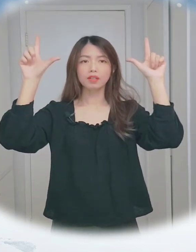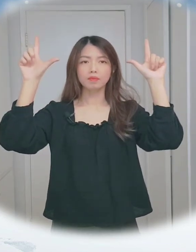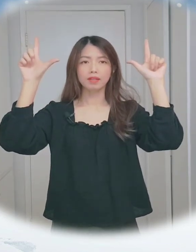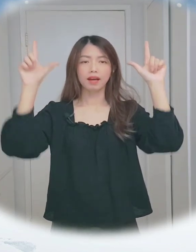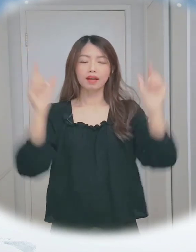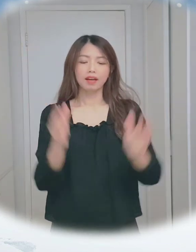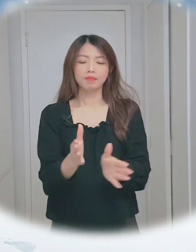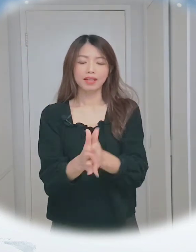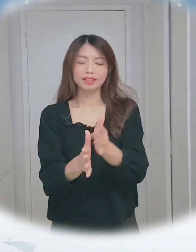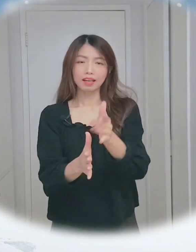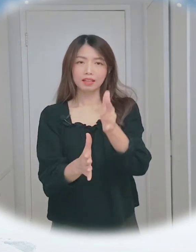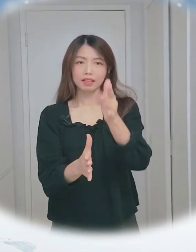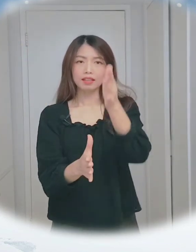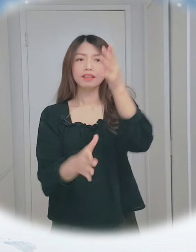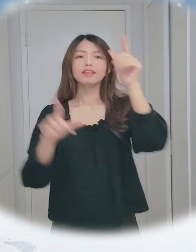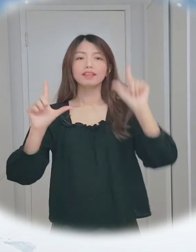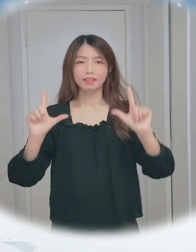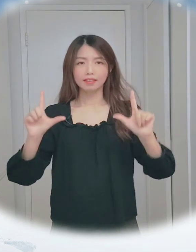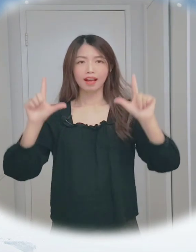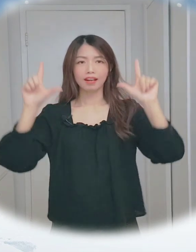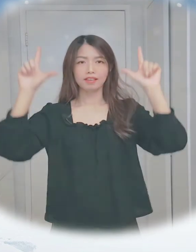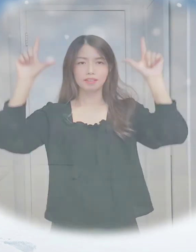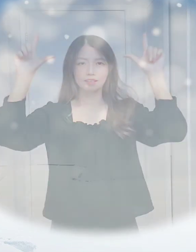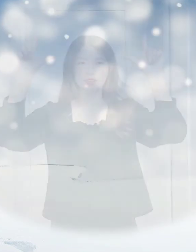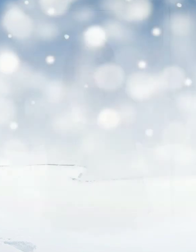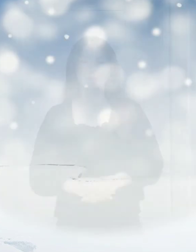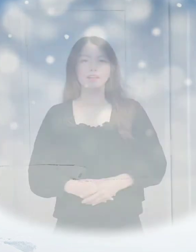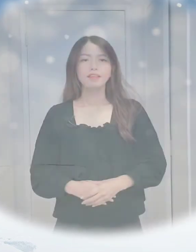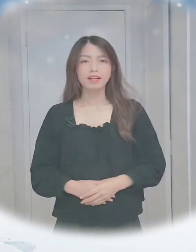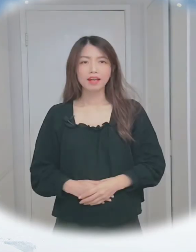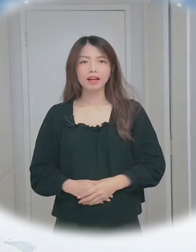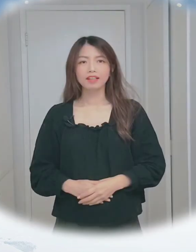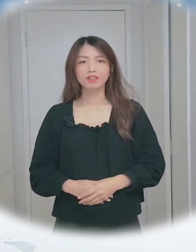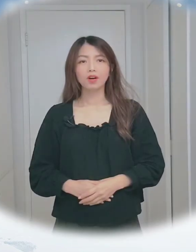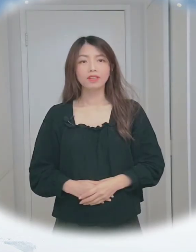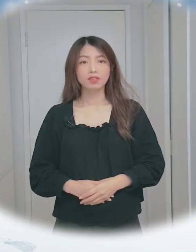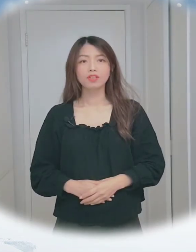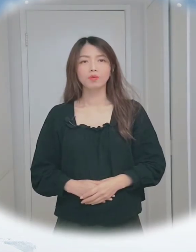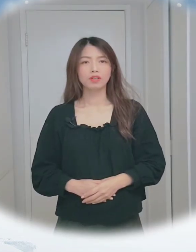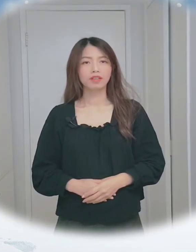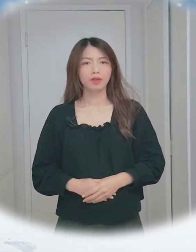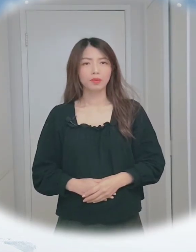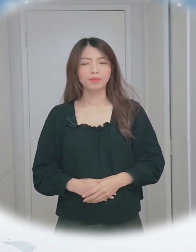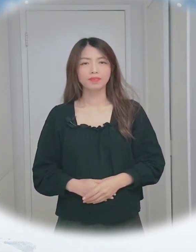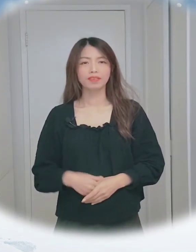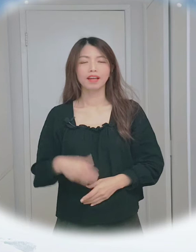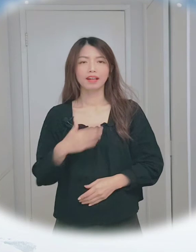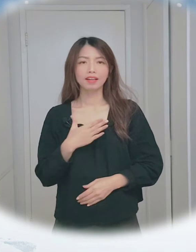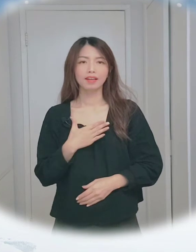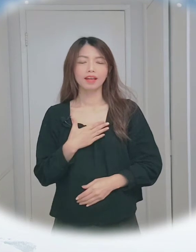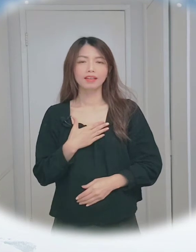하는 뜻의 수어가 됩니다. 반짝이는 날 날 사랑하셔서 예수님 오셨대요.